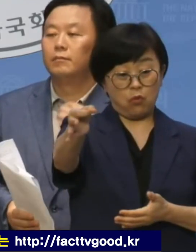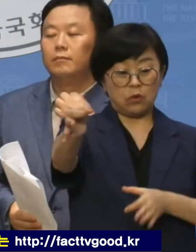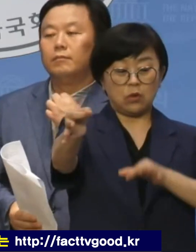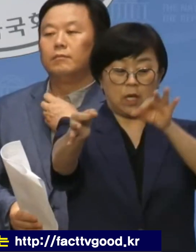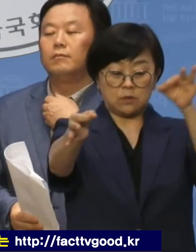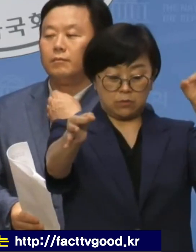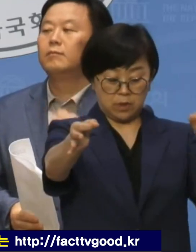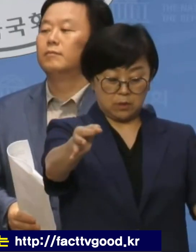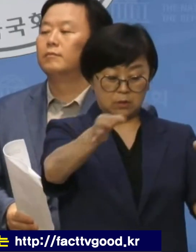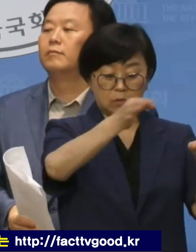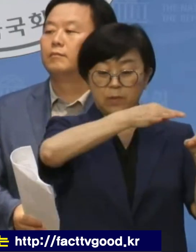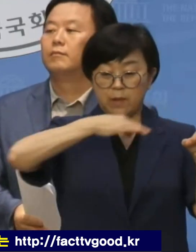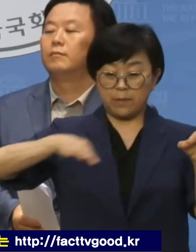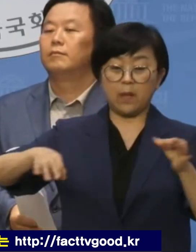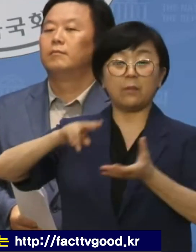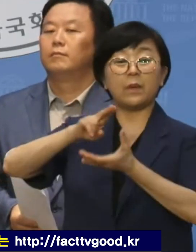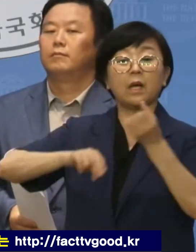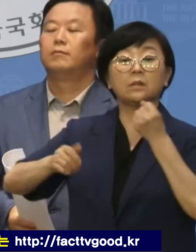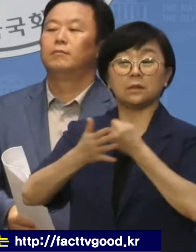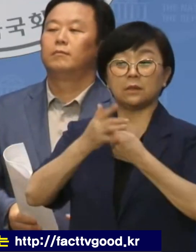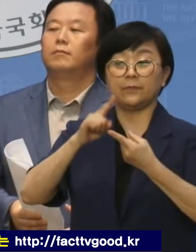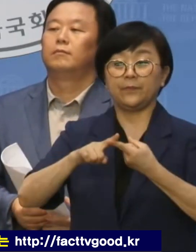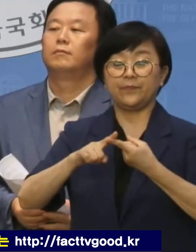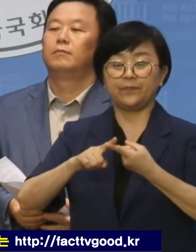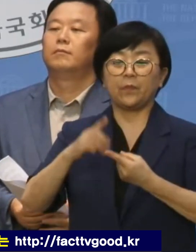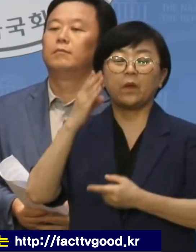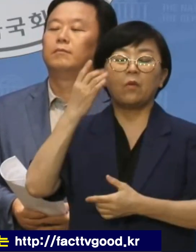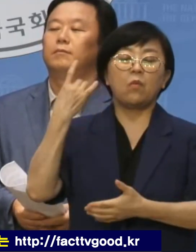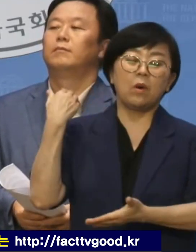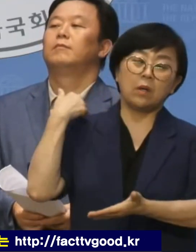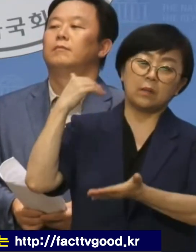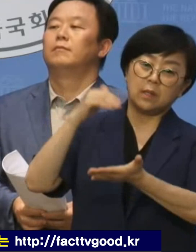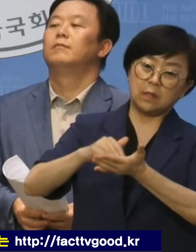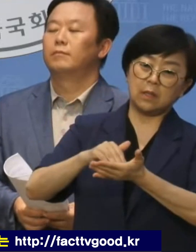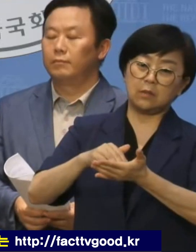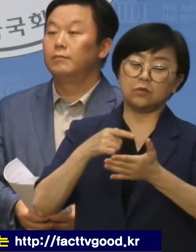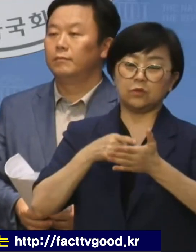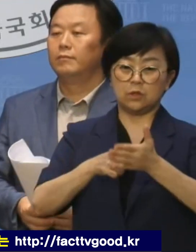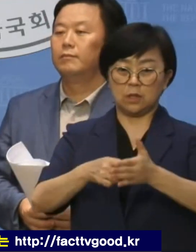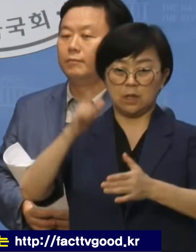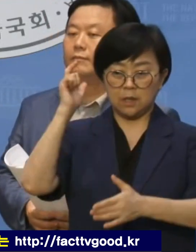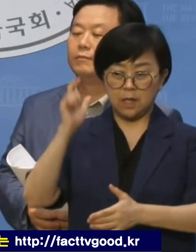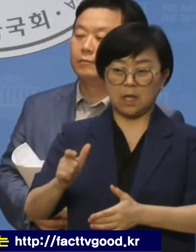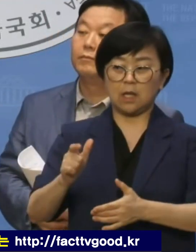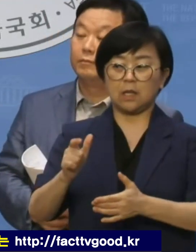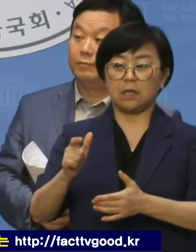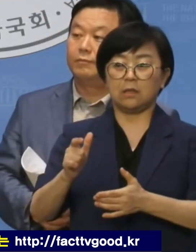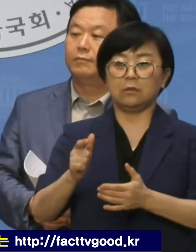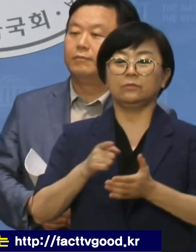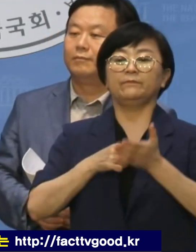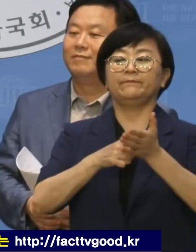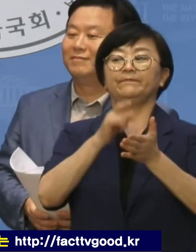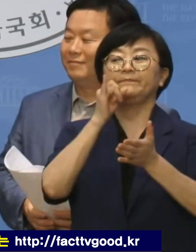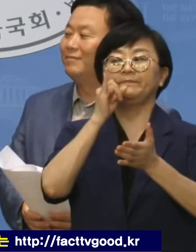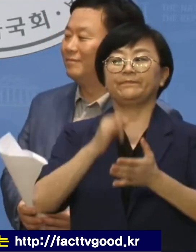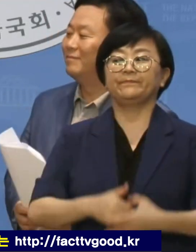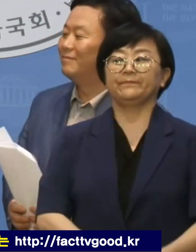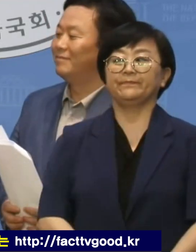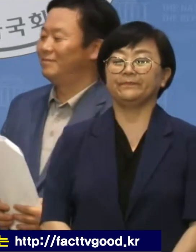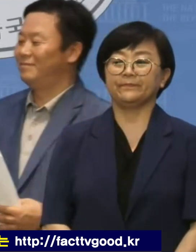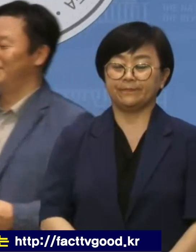상황이 되도록 하루속히 원한대로 추진되기를 강력하게 주장을